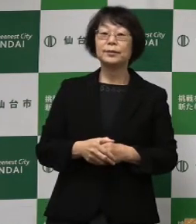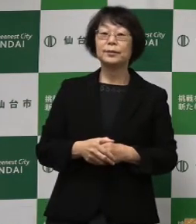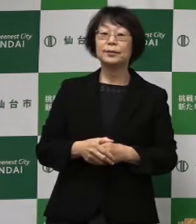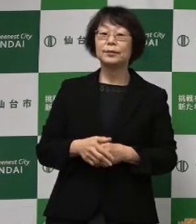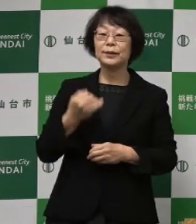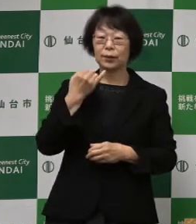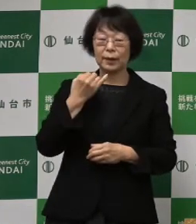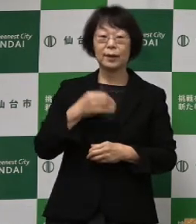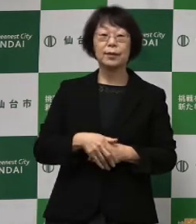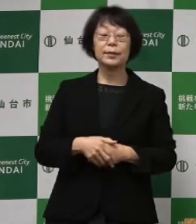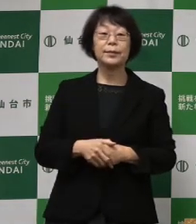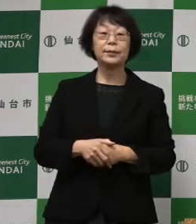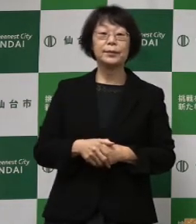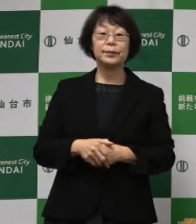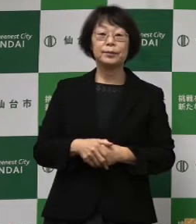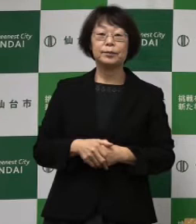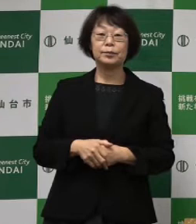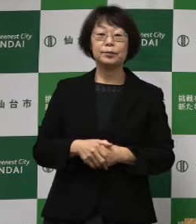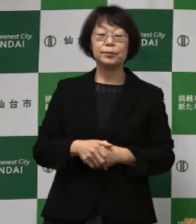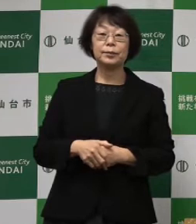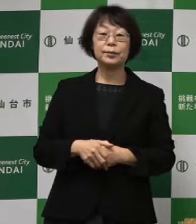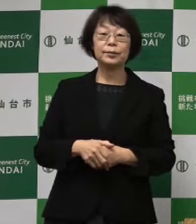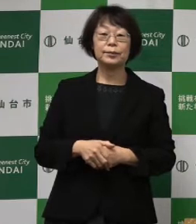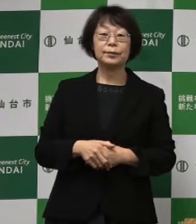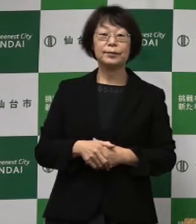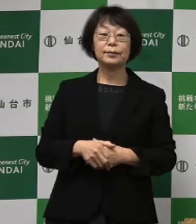よろしいでしょうか。どうぞ。